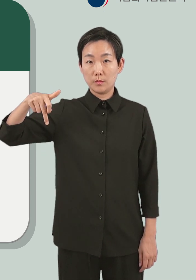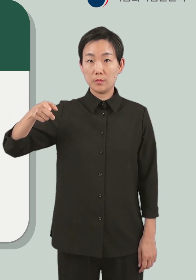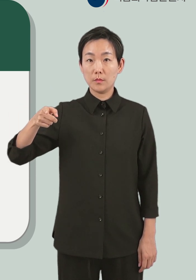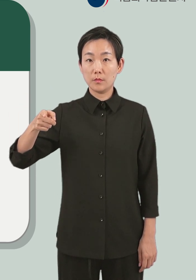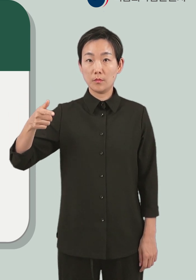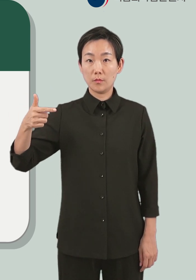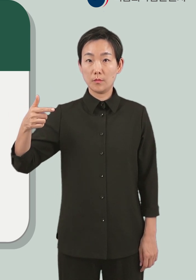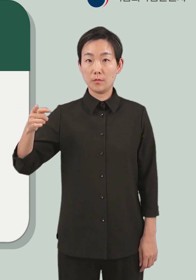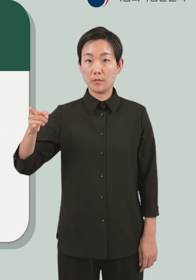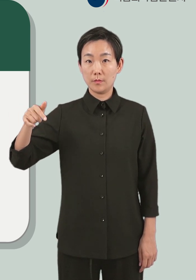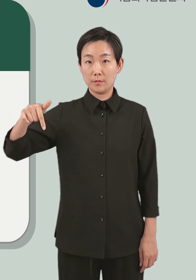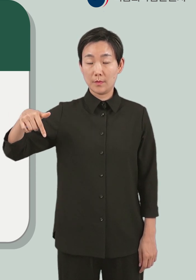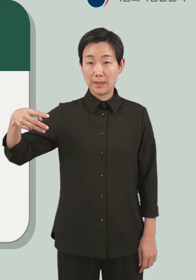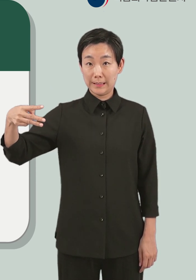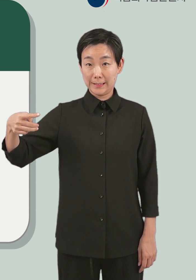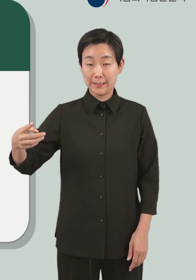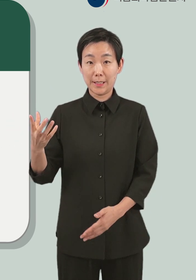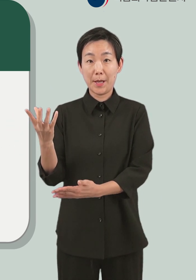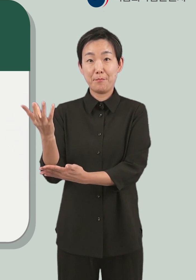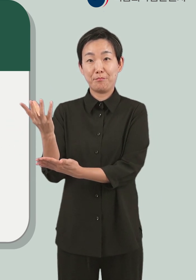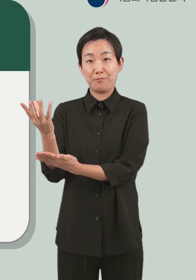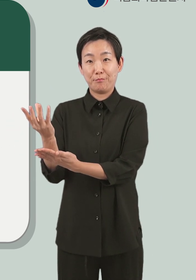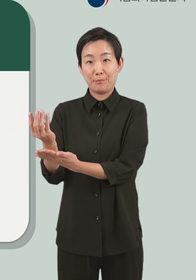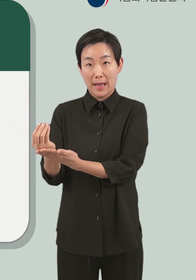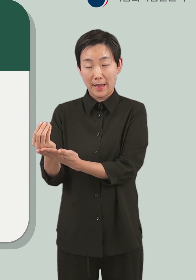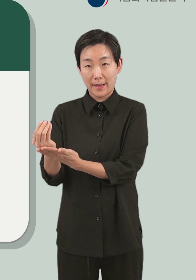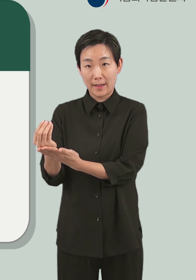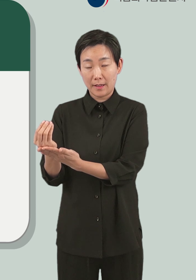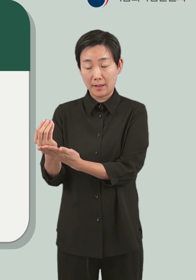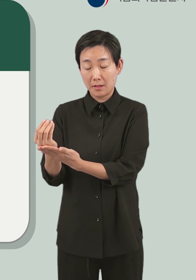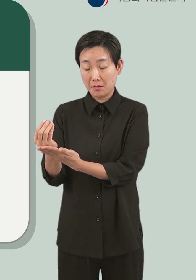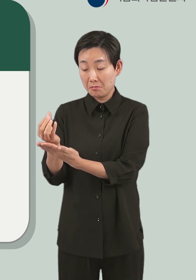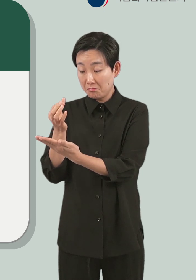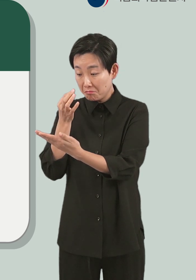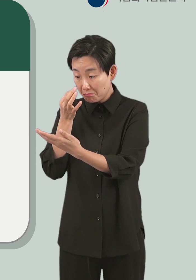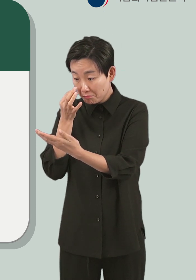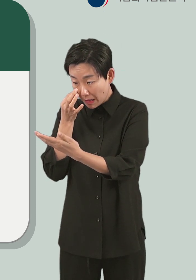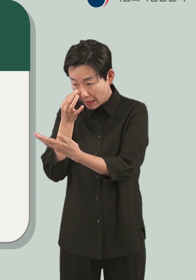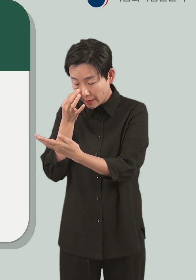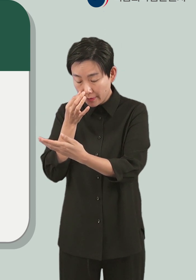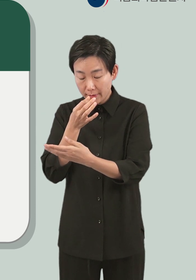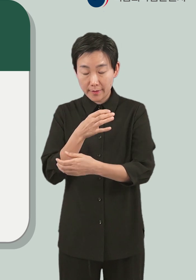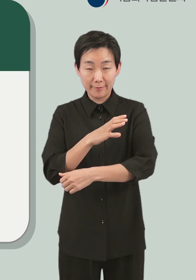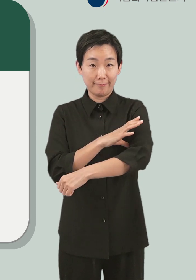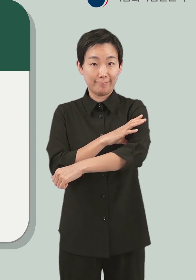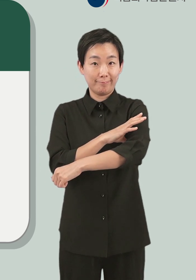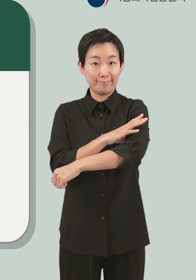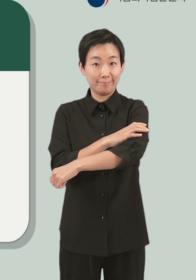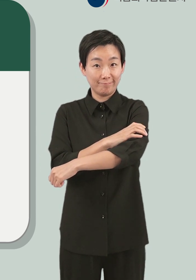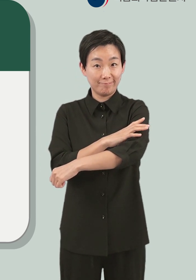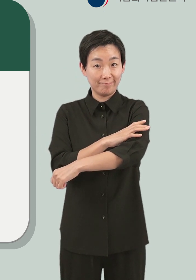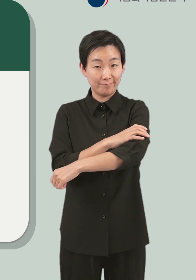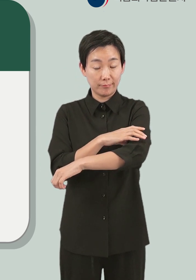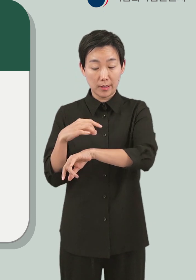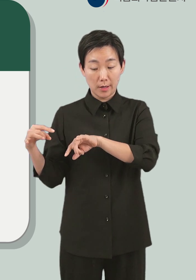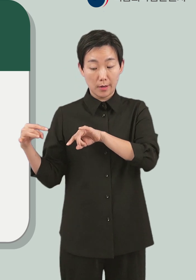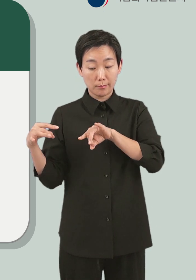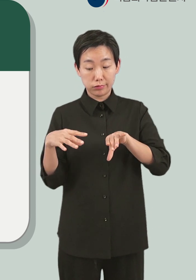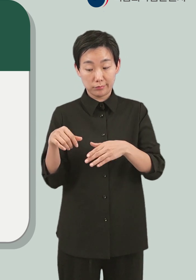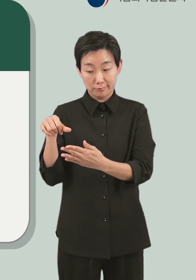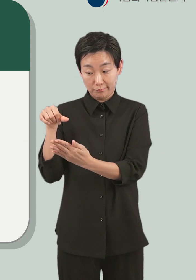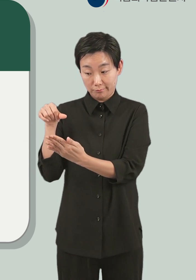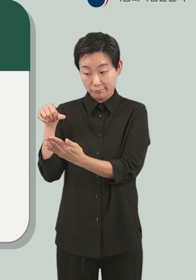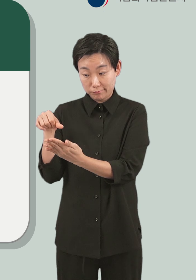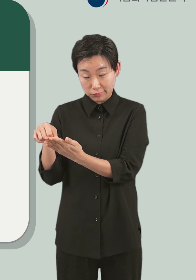설치 시에 스마트폰에 표시되는 안내에 따라서 의료기기와 스마트폰을 연결합니다. 스마트폰의 블루투스 기능을 켠